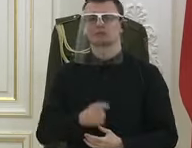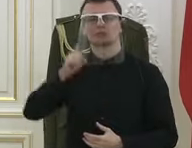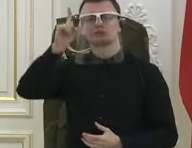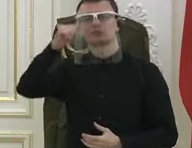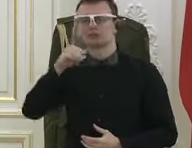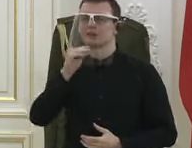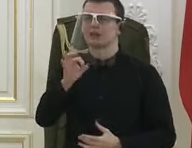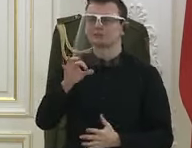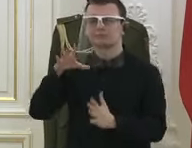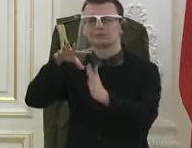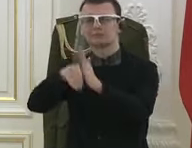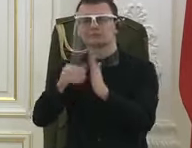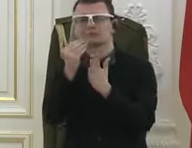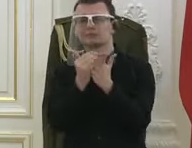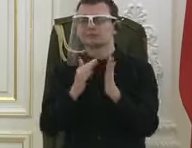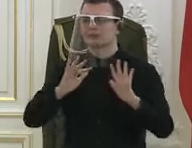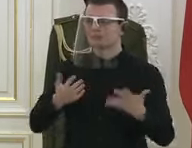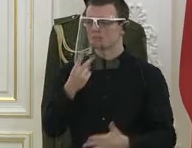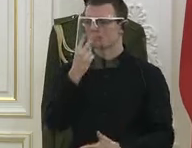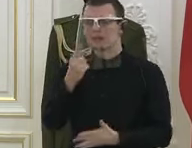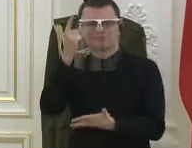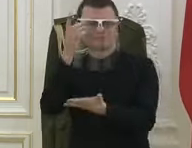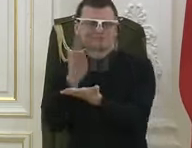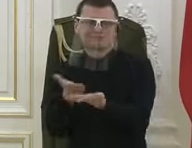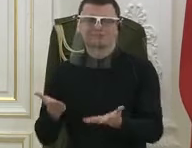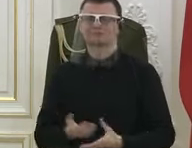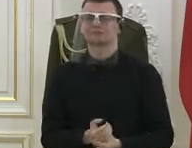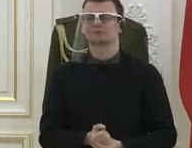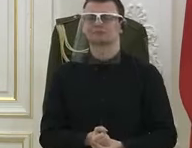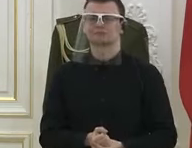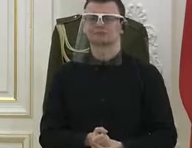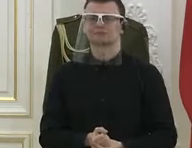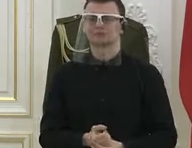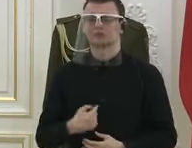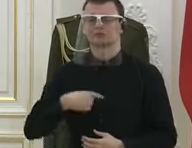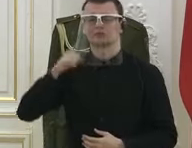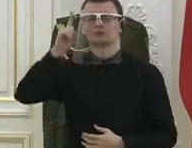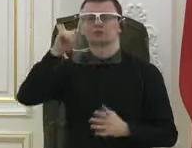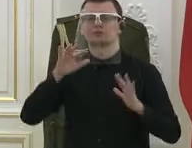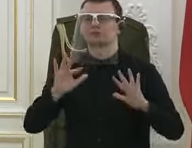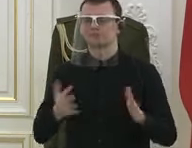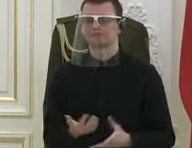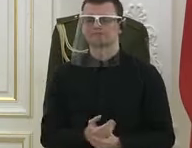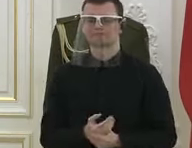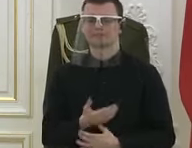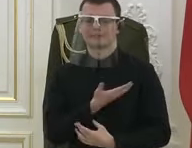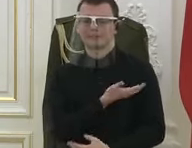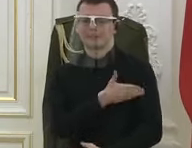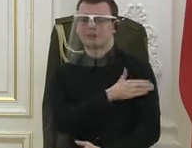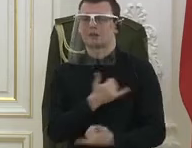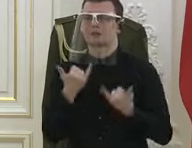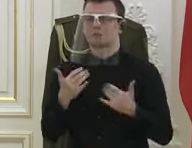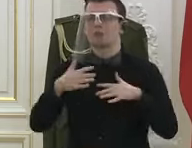sprawę. W związku z powyższym ja tutaj nie mam wątpliwości, że po prostu my jako Polska, duży jednak kraj Unii Europejskiej,